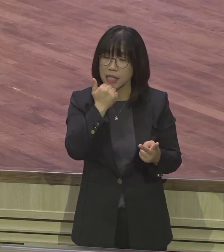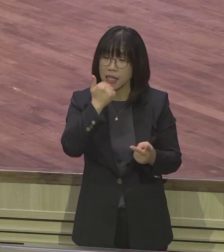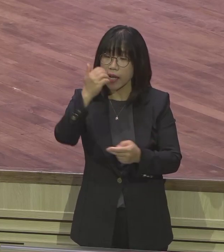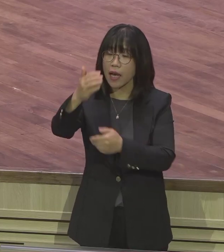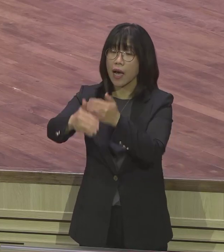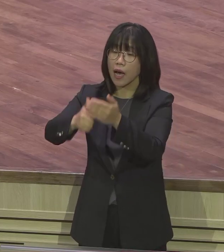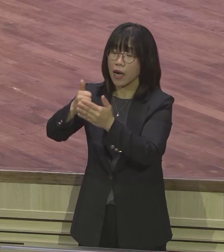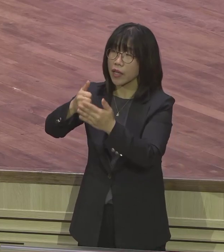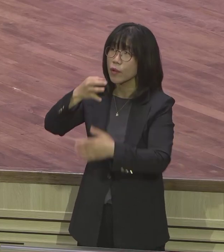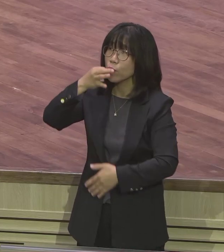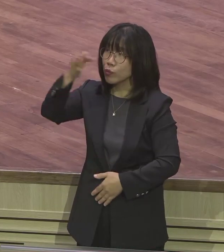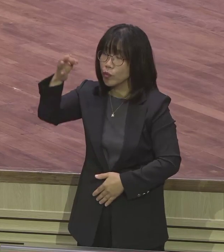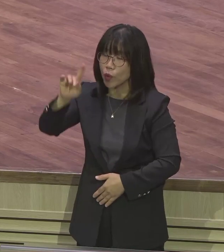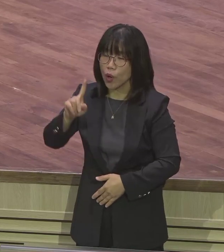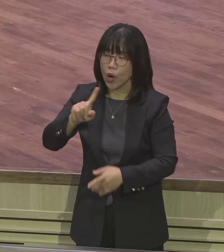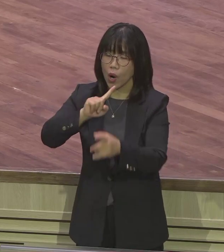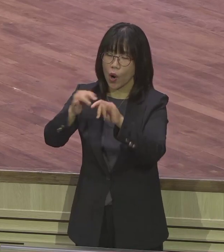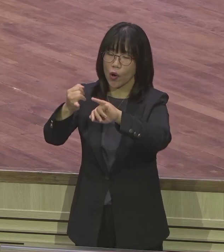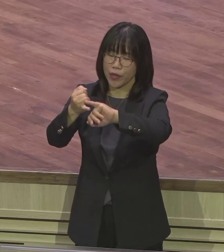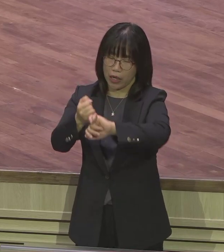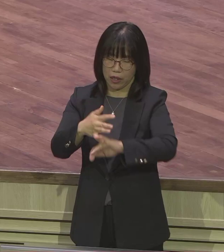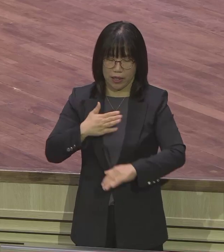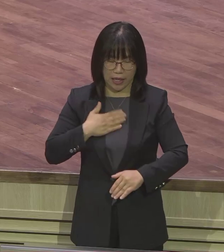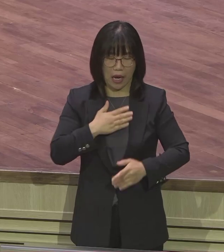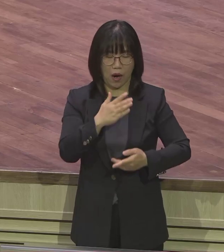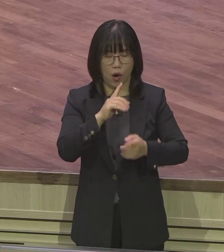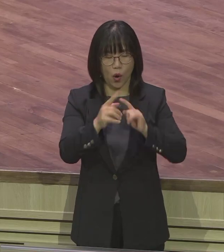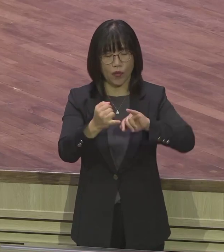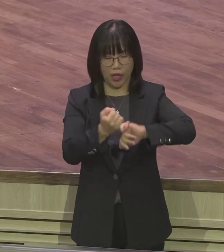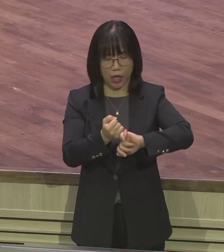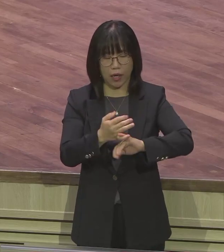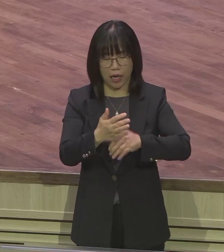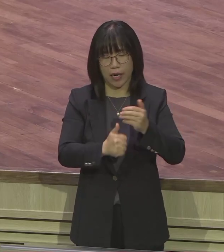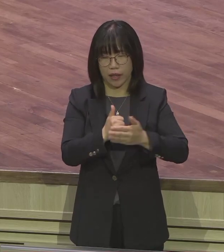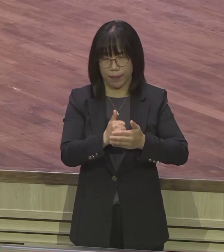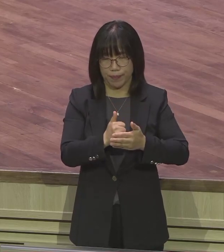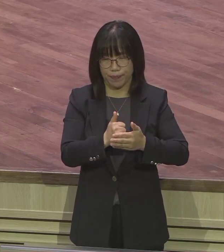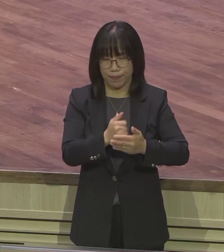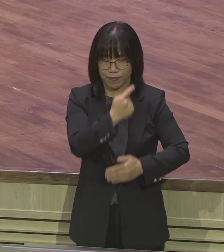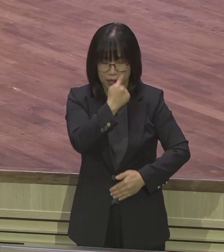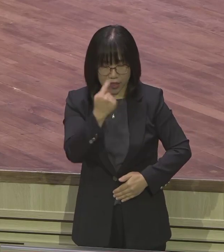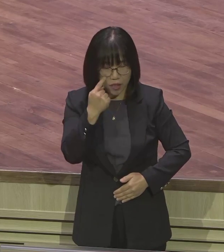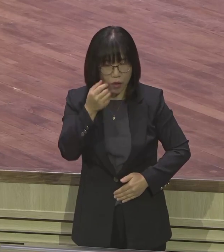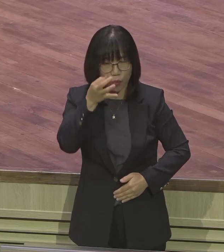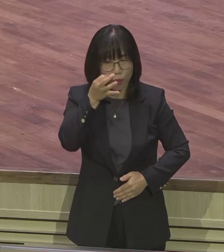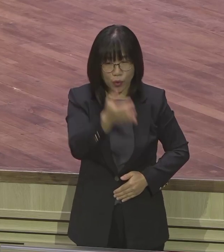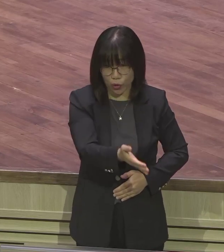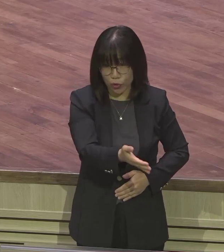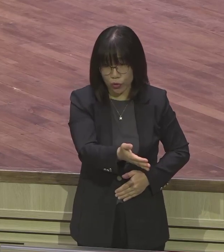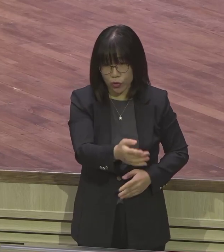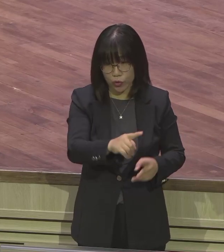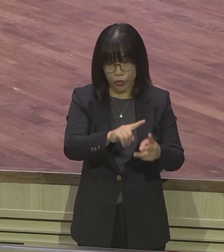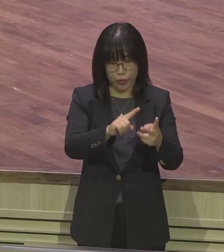하나님께서 언약의 하나님이심을 강조하는 표현이에요. 언약의 신실하신 하나님이다.